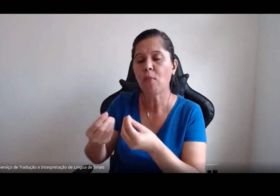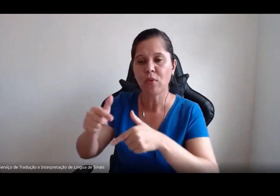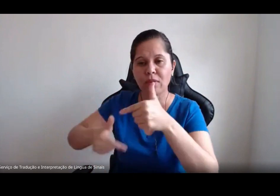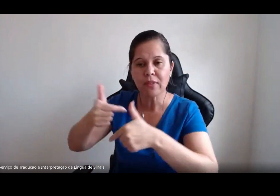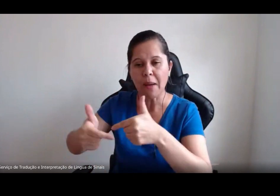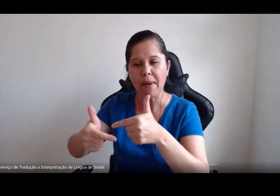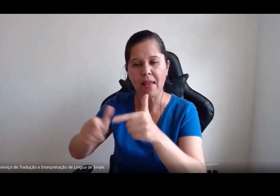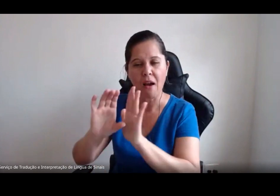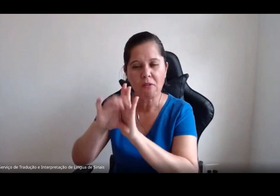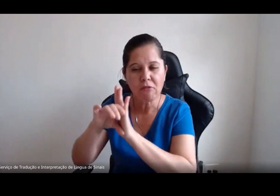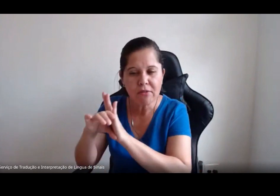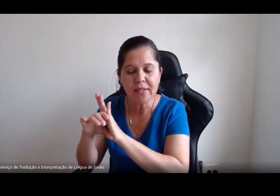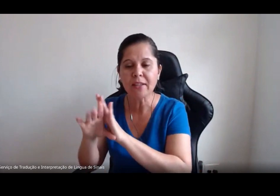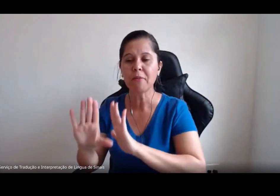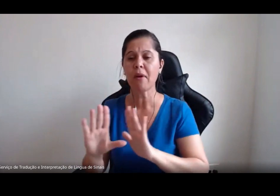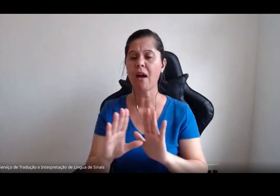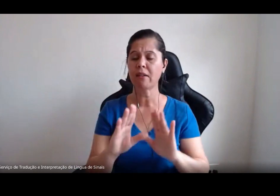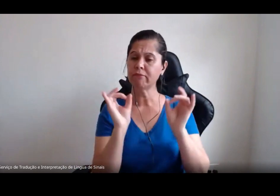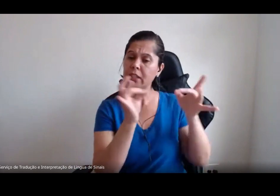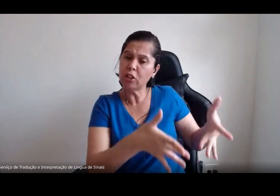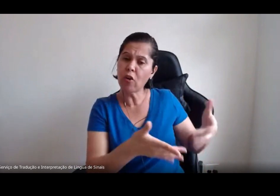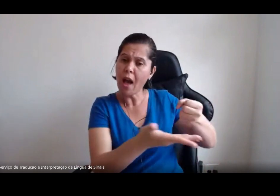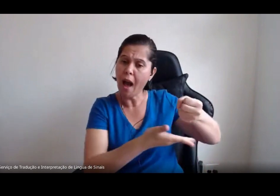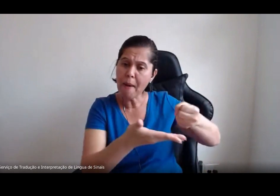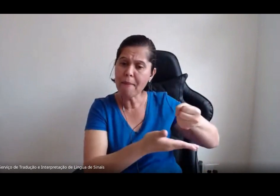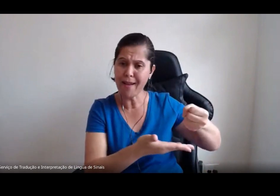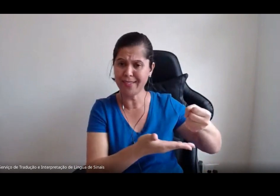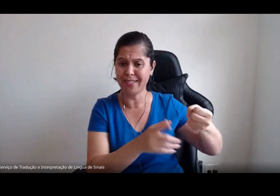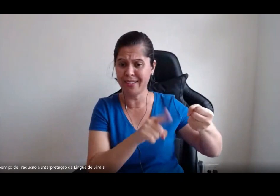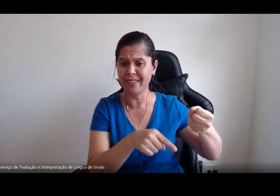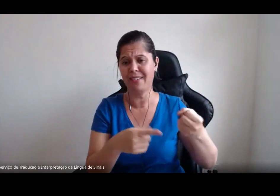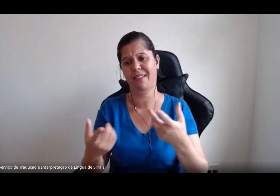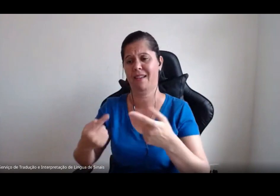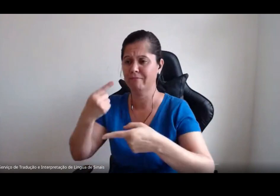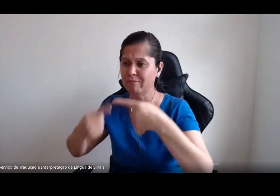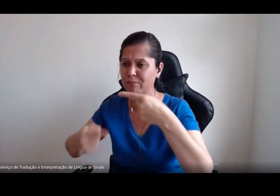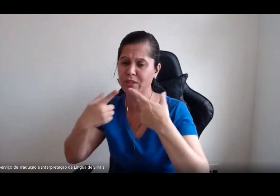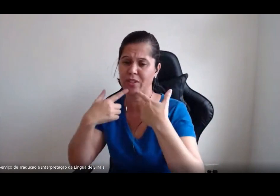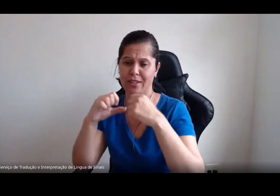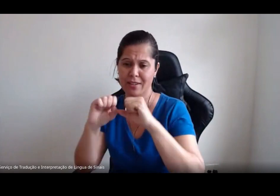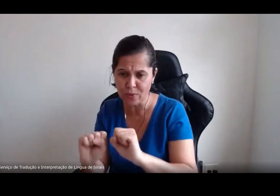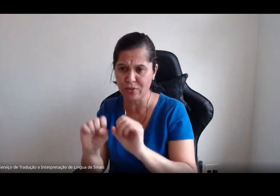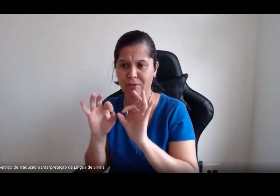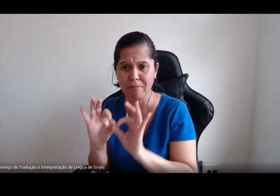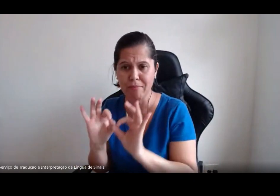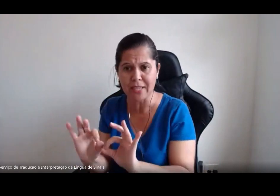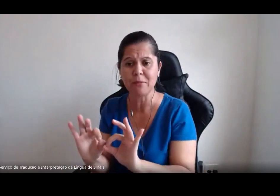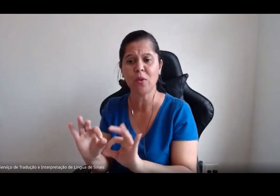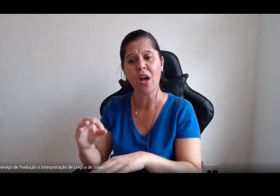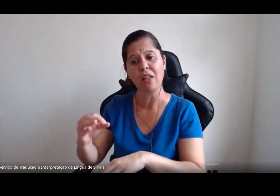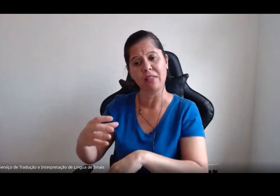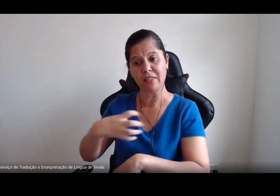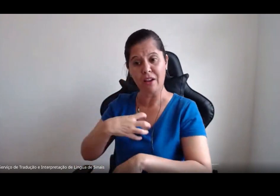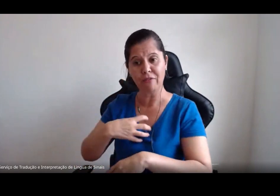o político na língua, mas sem a base disto que é uma disciplina, que é a política linguística ou as políticas linguísticas